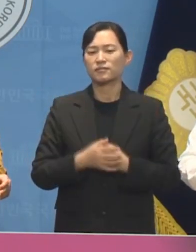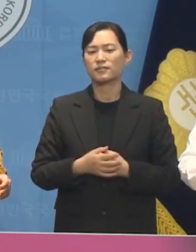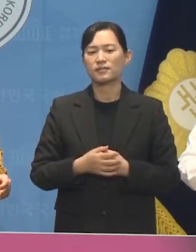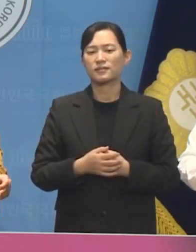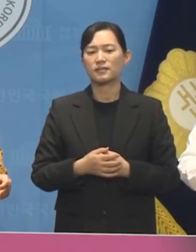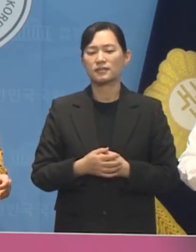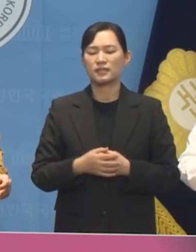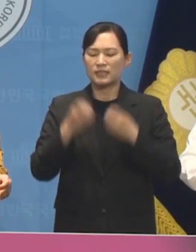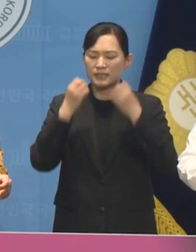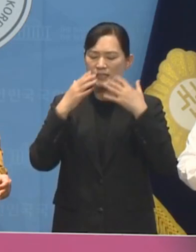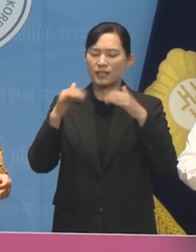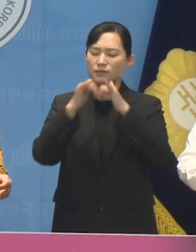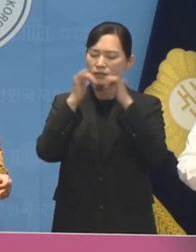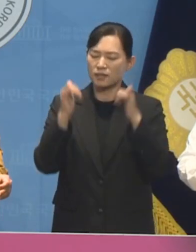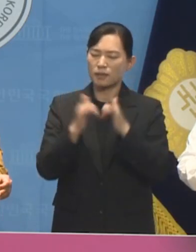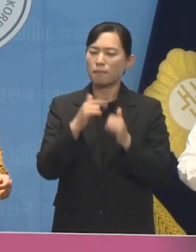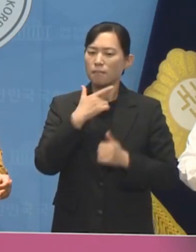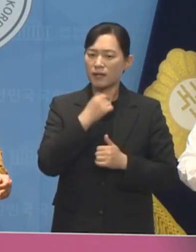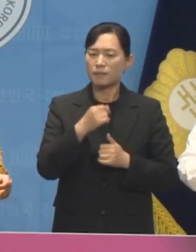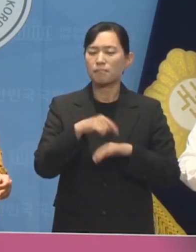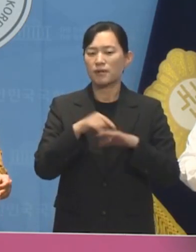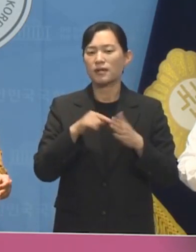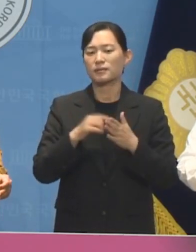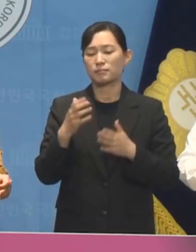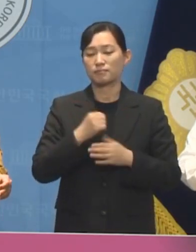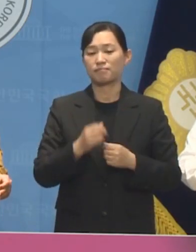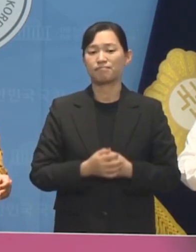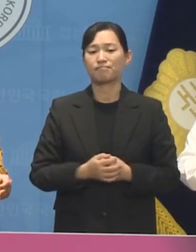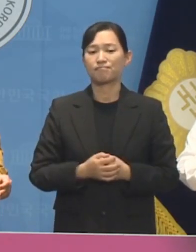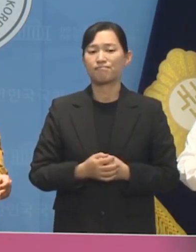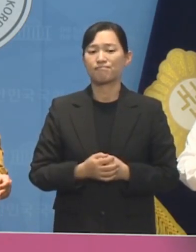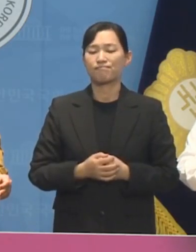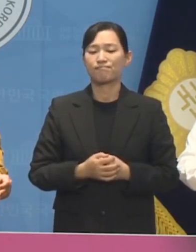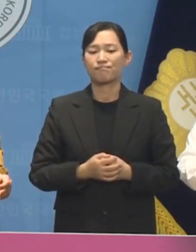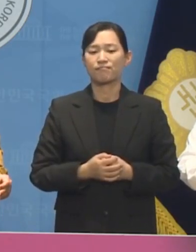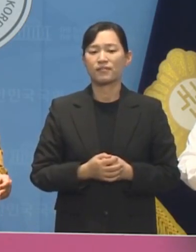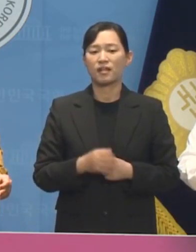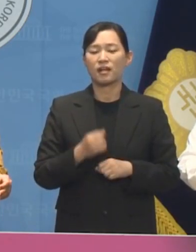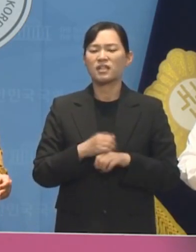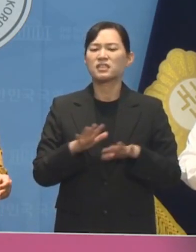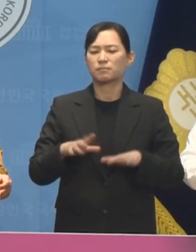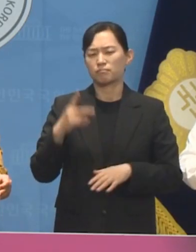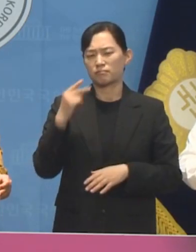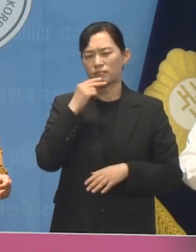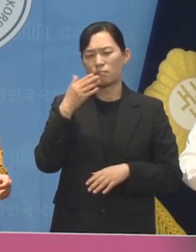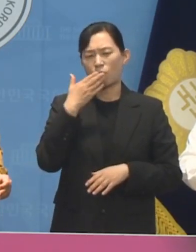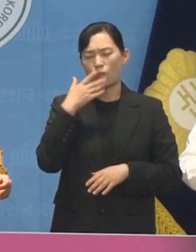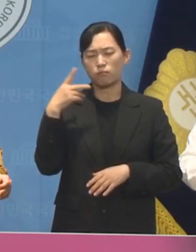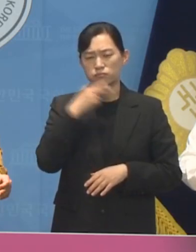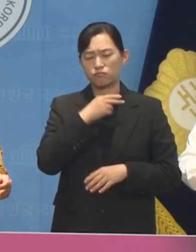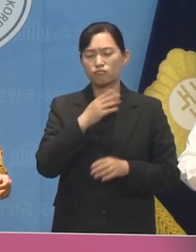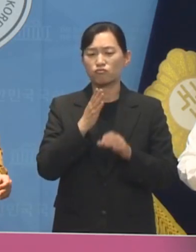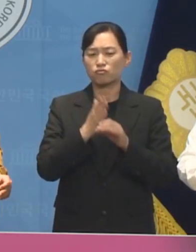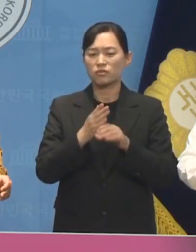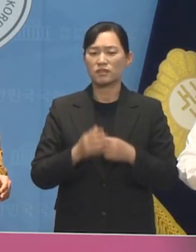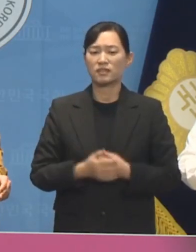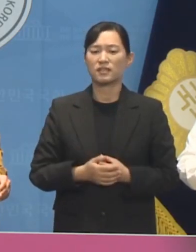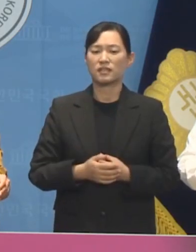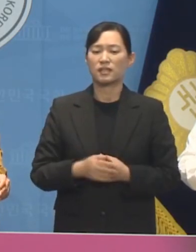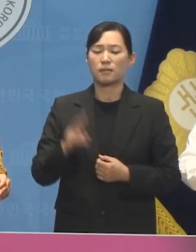새로운 사회를 바라는 마음으로 기자회견 시작하겠습니다. 첫 번째 여는 말씀을 지금 단식 중입니다. 전국 학교 비정규직 노동자